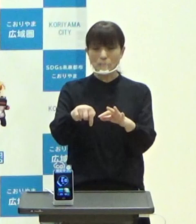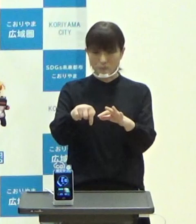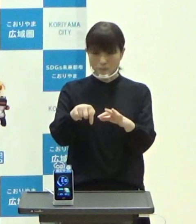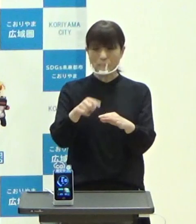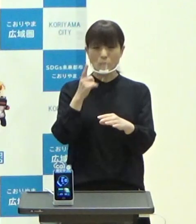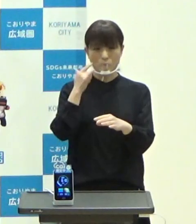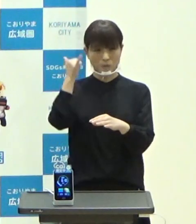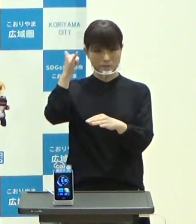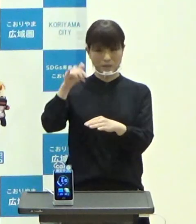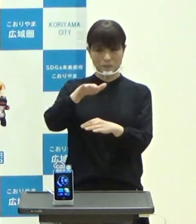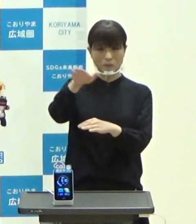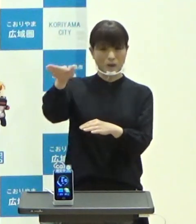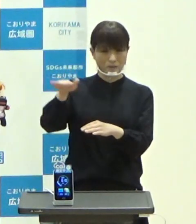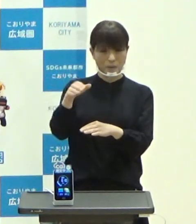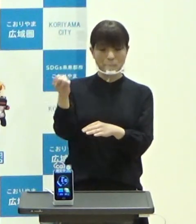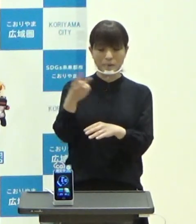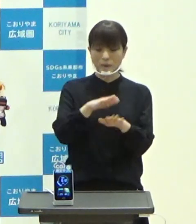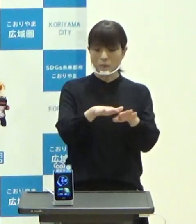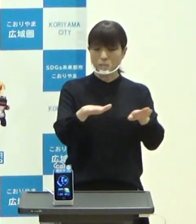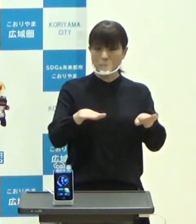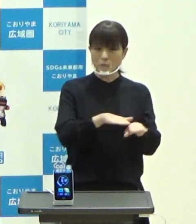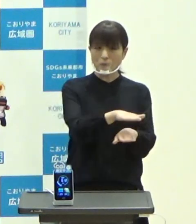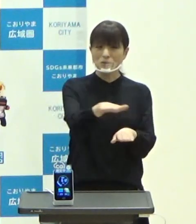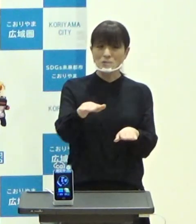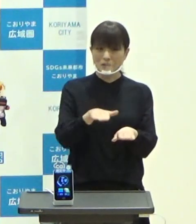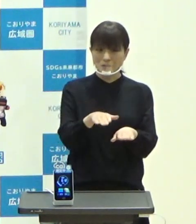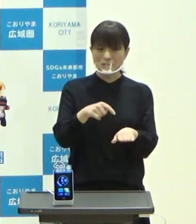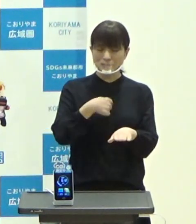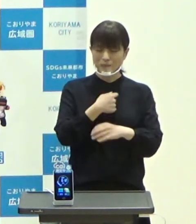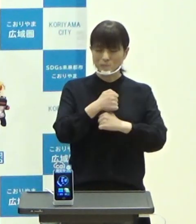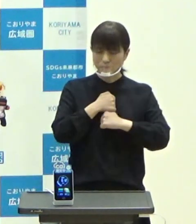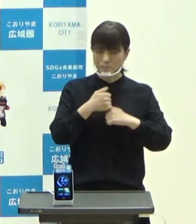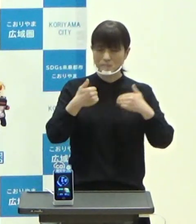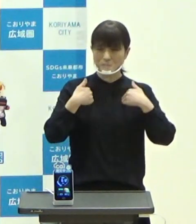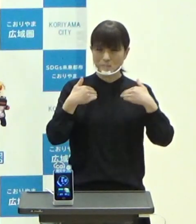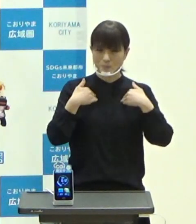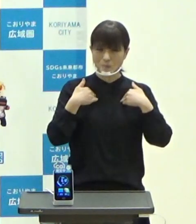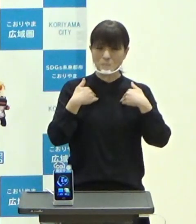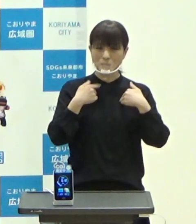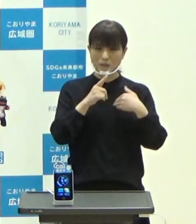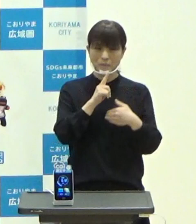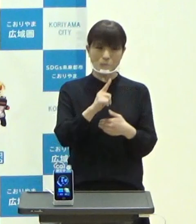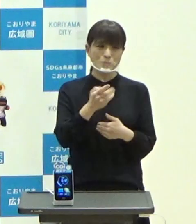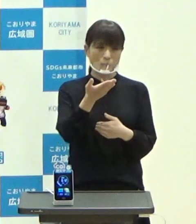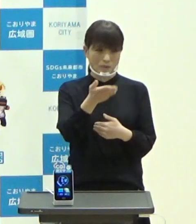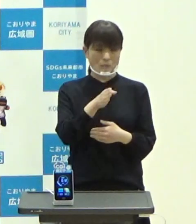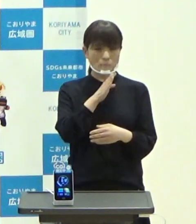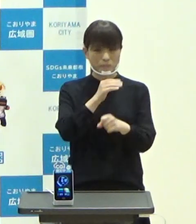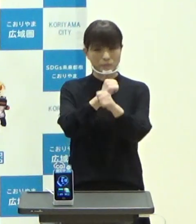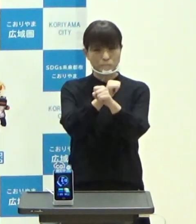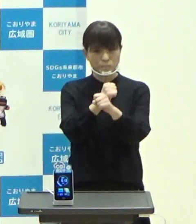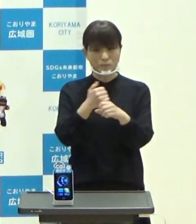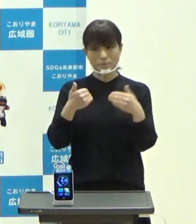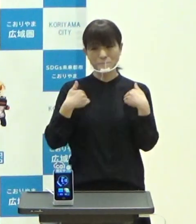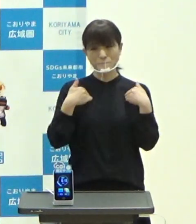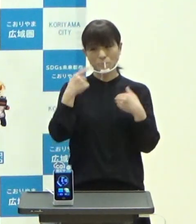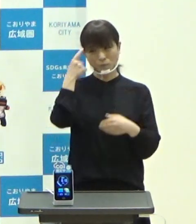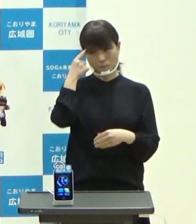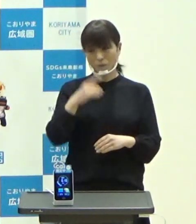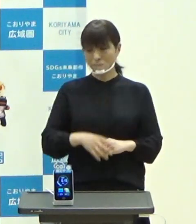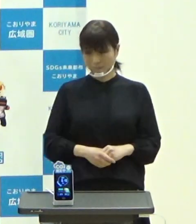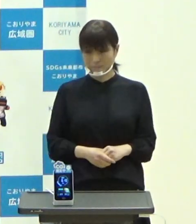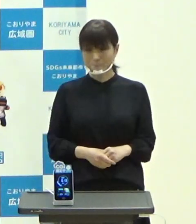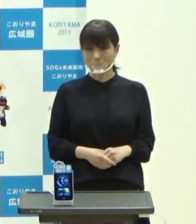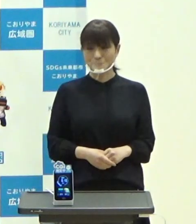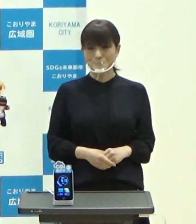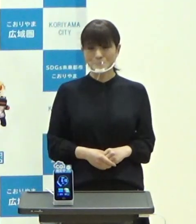者の方に、あるいは子どもたちに、自ら注意していただくか、非常に工夫がいるところかなと思っております。